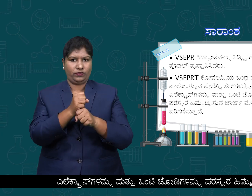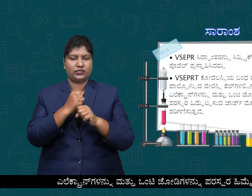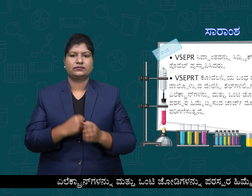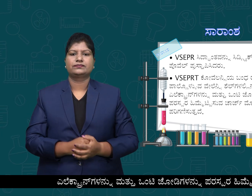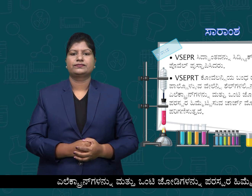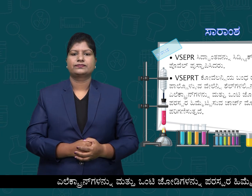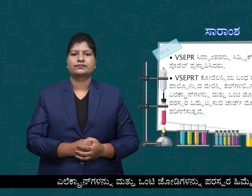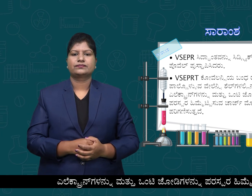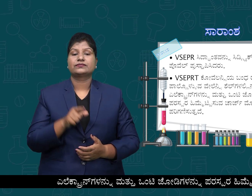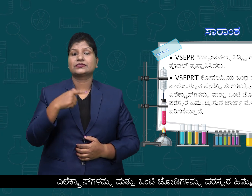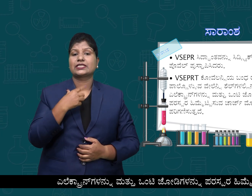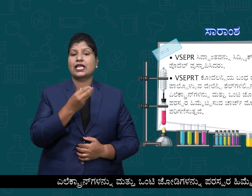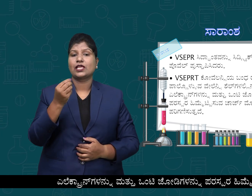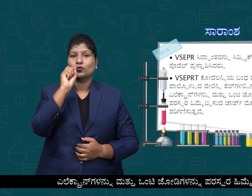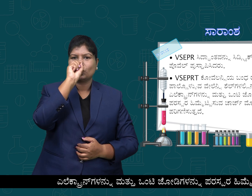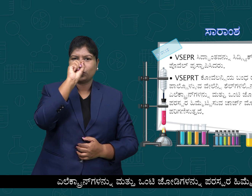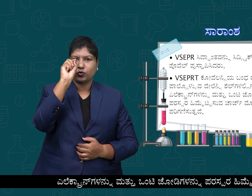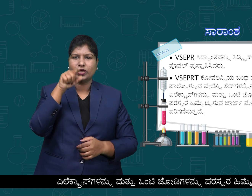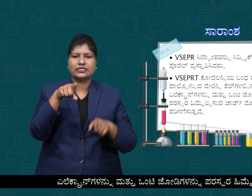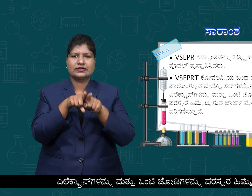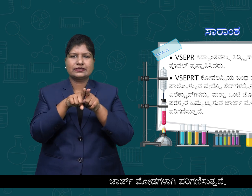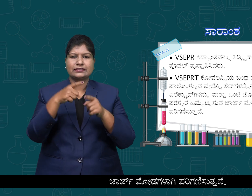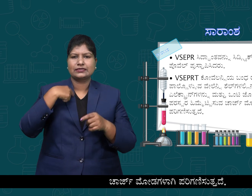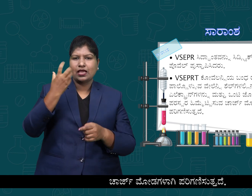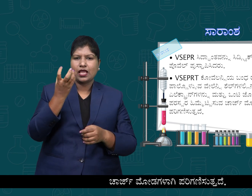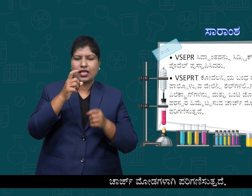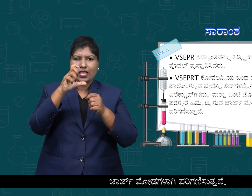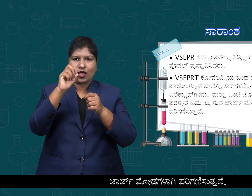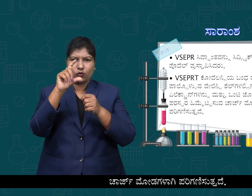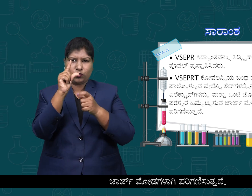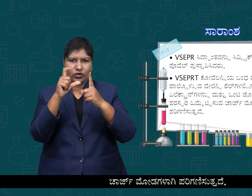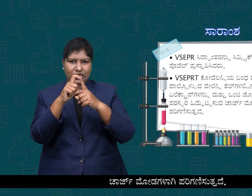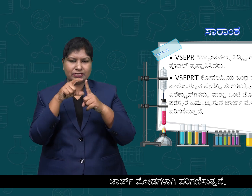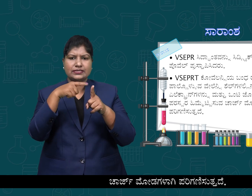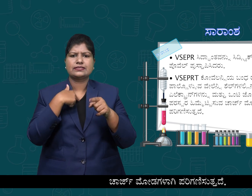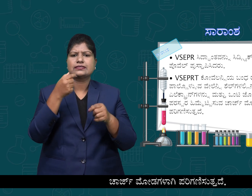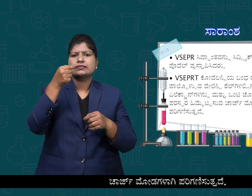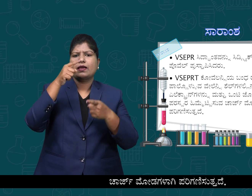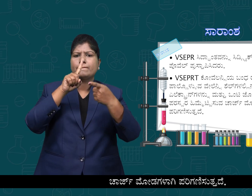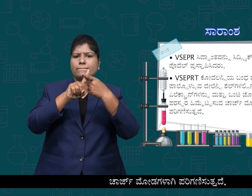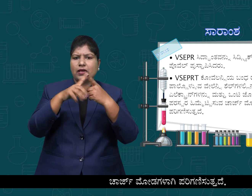ಒಂಟಿ ಜೋಡಿಗಳನ್ನು ಪರಸ್ಪರ ಹಿಮ್ಮೆಟ್ಟಿಸುವ ಚಾರ್ಜ್ ಮೋಡಗಳಾಗಿ ಪರಿಗಣಿಸುತ್ತದೆ.